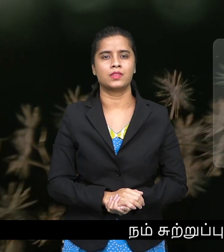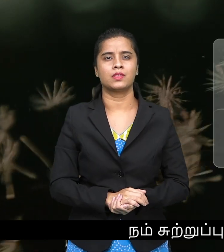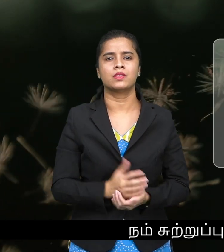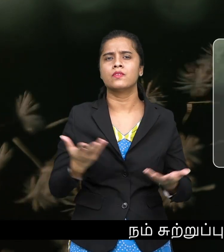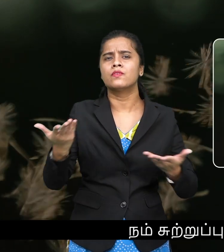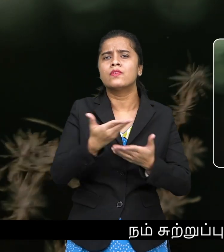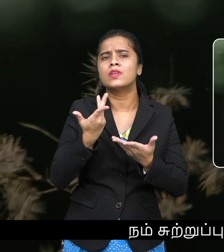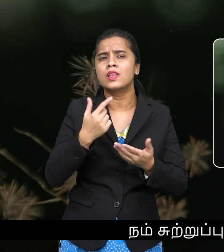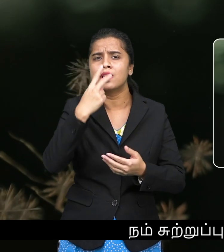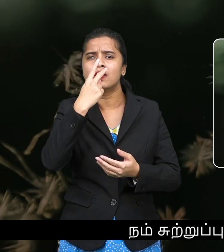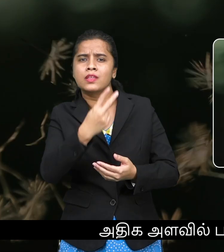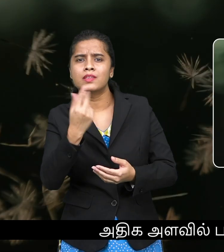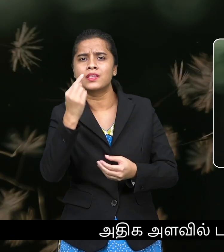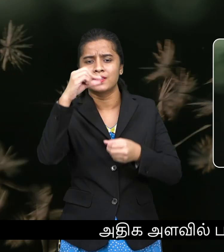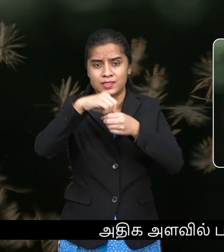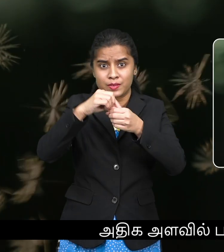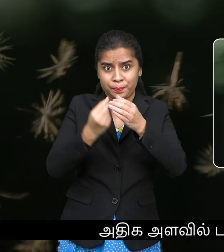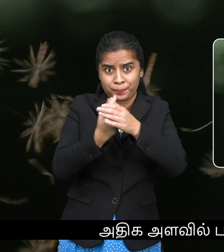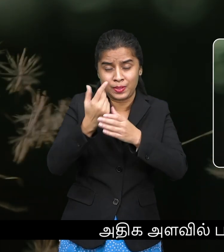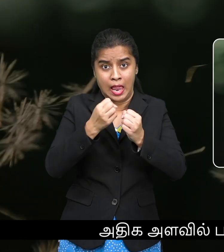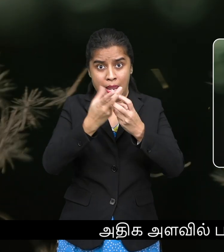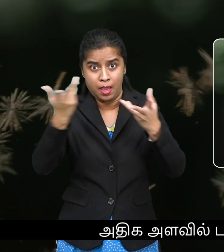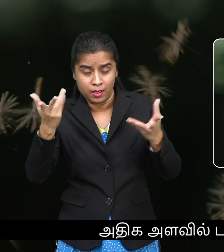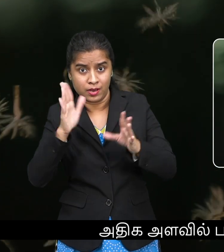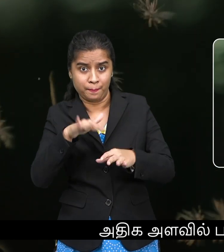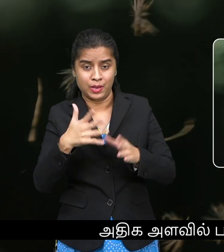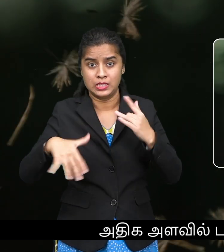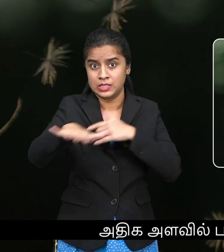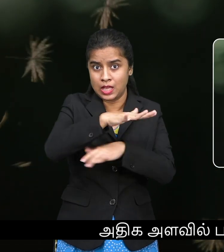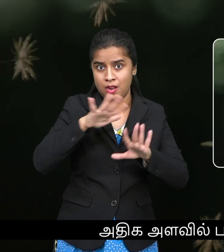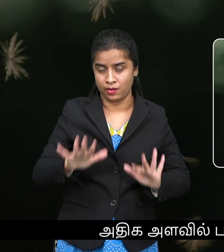நம் சுற்றுப்புறங்களில் விதைகள் அதிக அளவில் பரவுவதை காண்போம்.